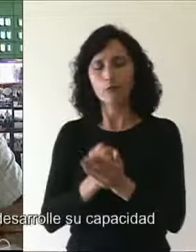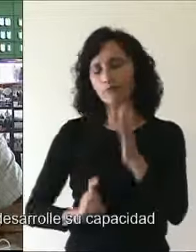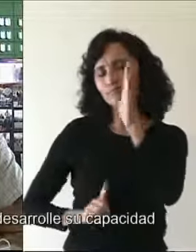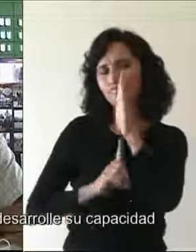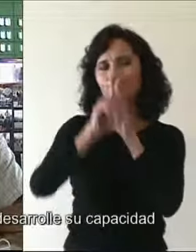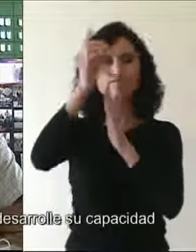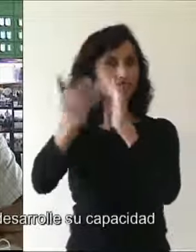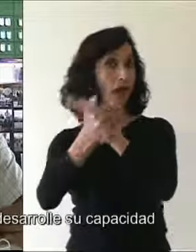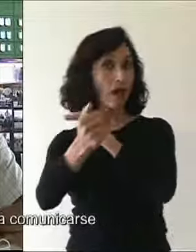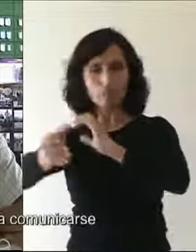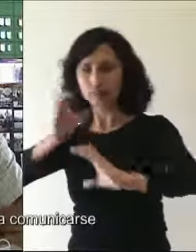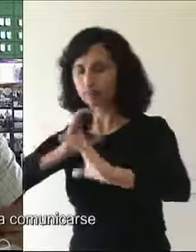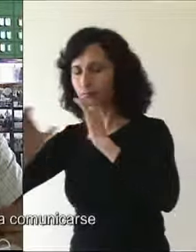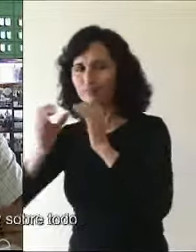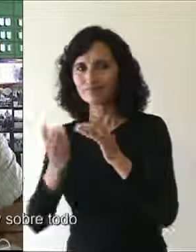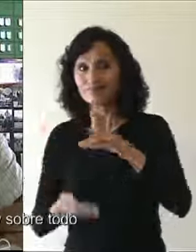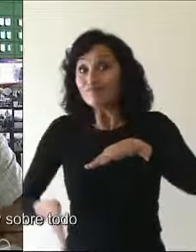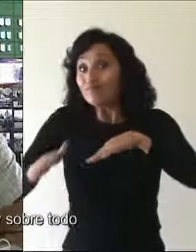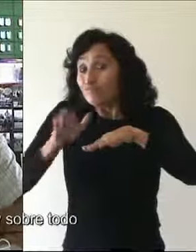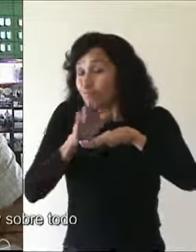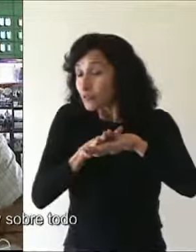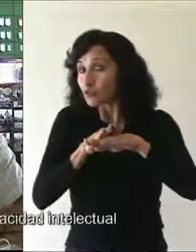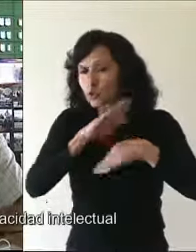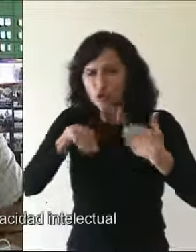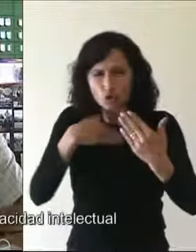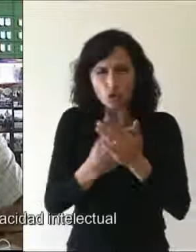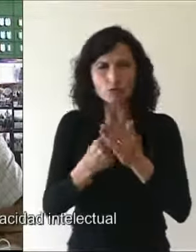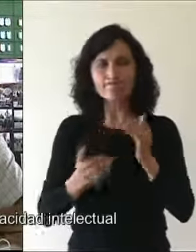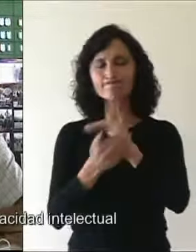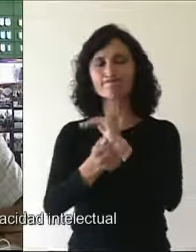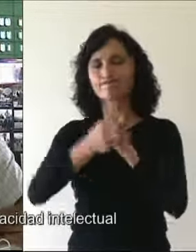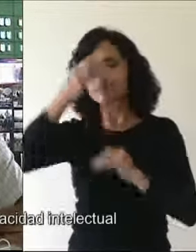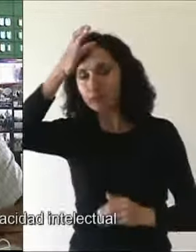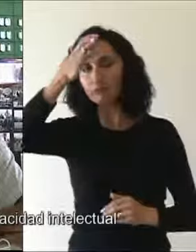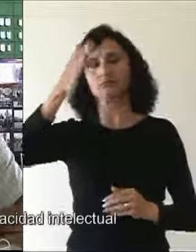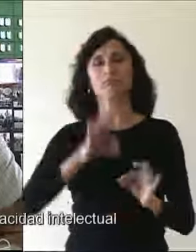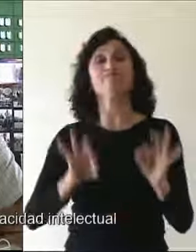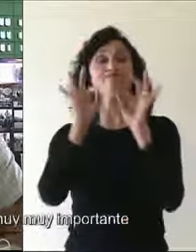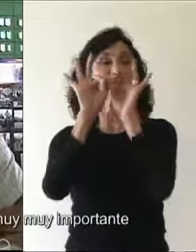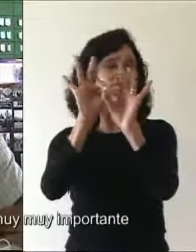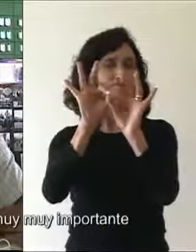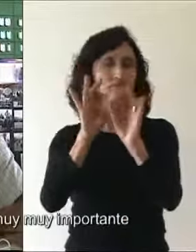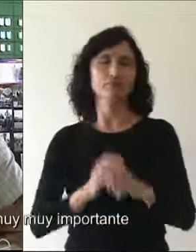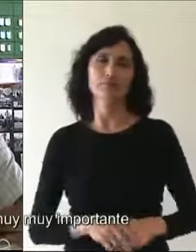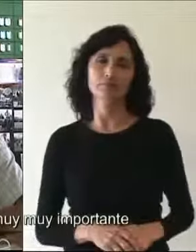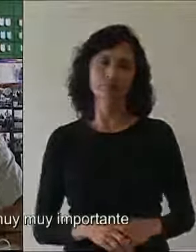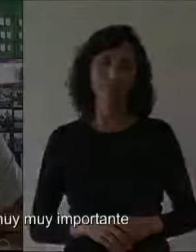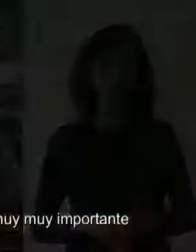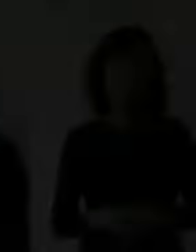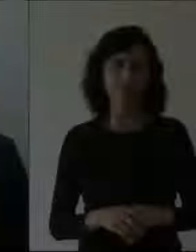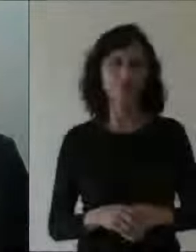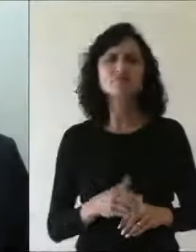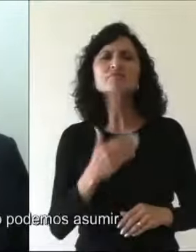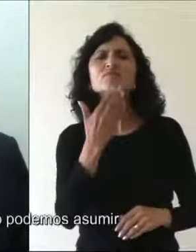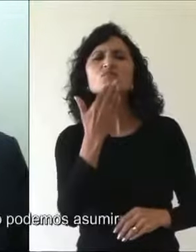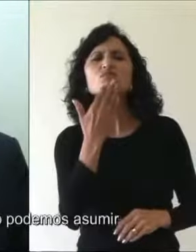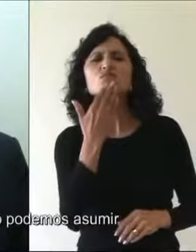permite que el niño desarrolle su capacidad para comunicarse y sobre todo su capacidad intelectual. Eso es muy